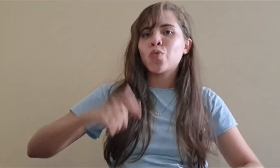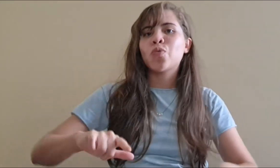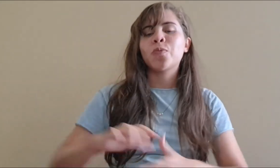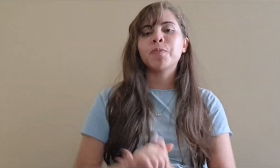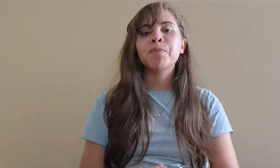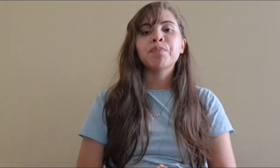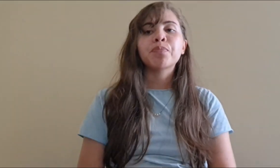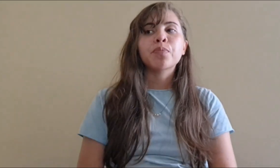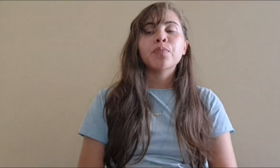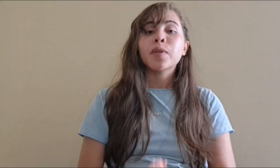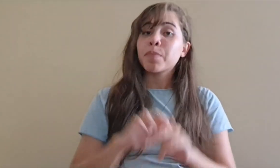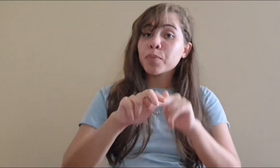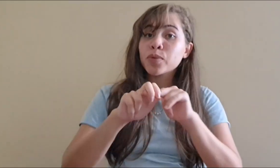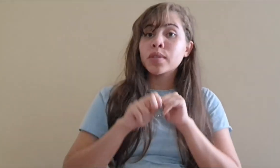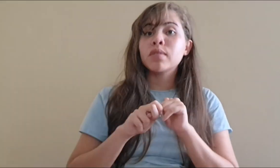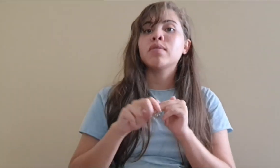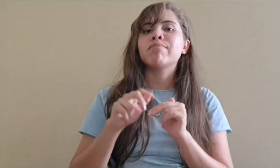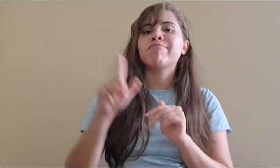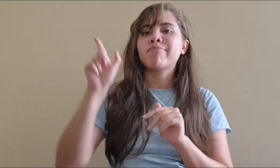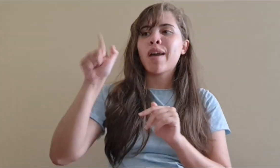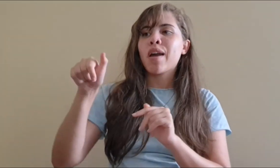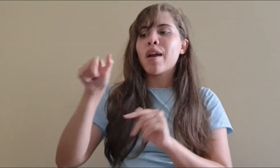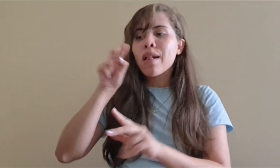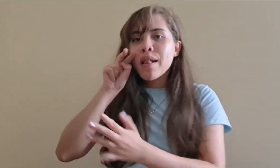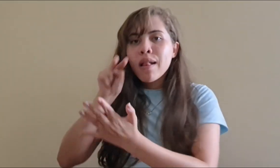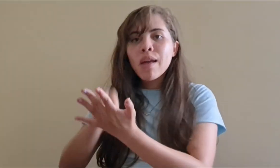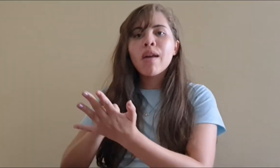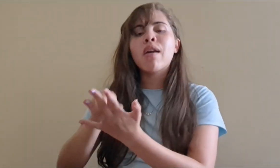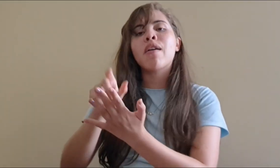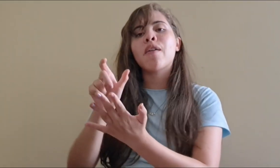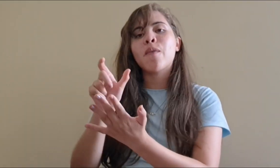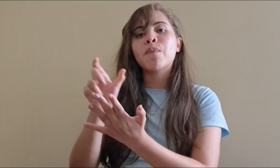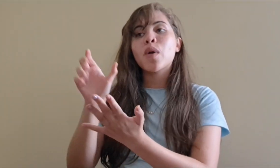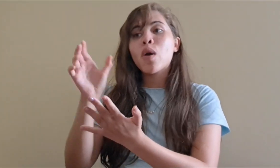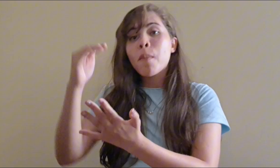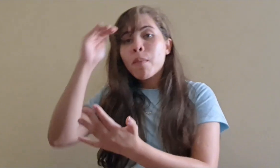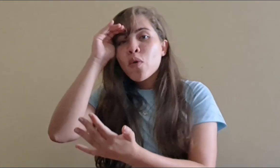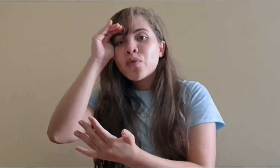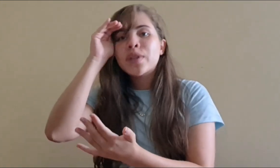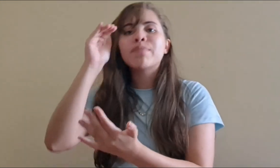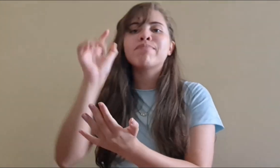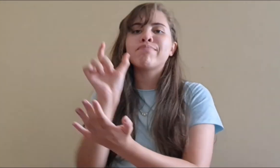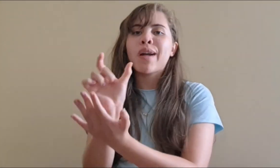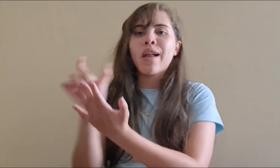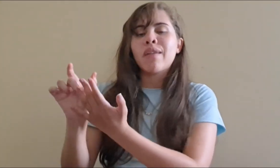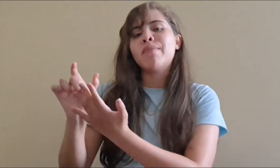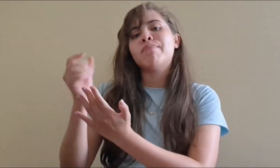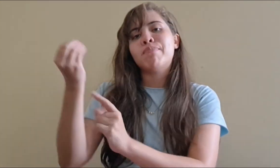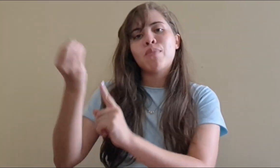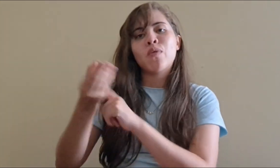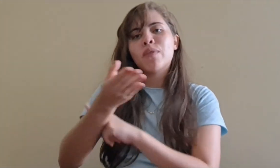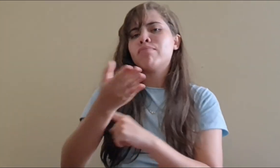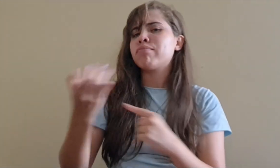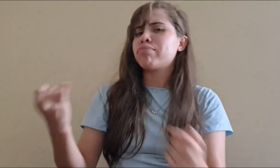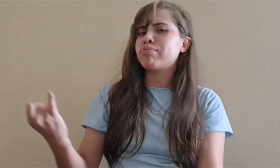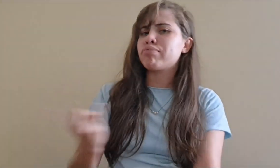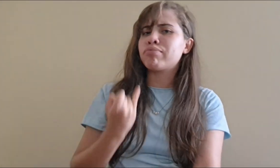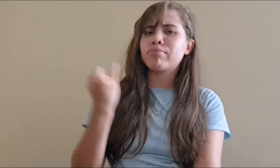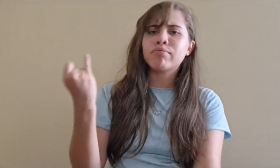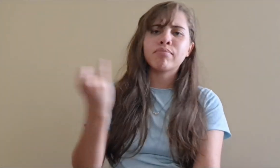feliz. Eu tenho esperança novamente. Por isso que ler e ouvir as